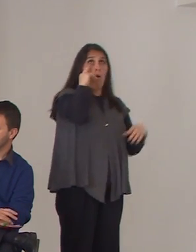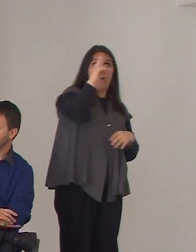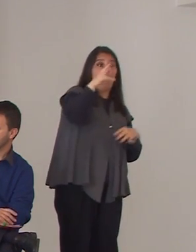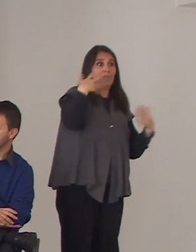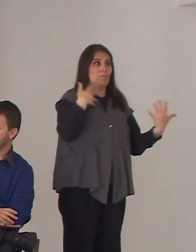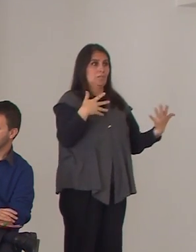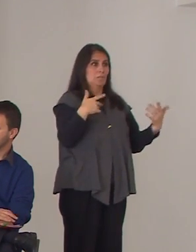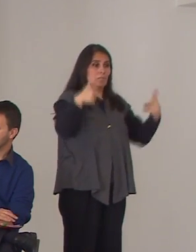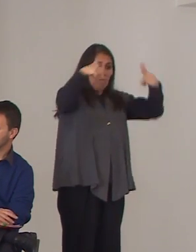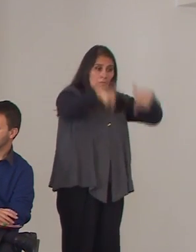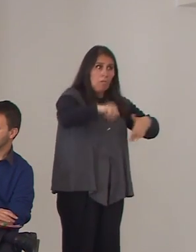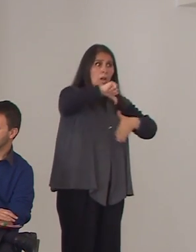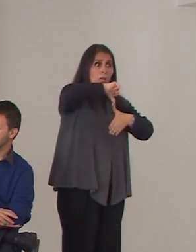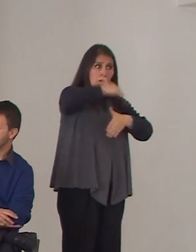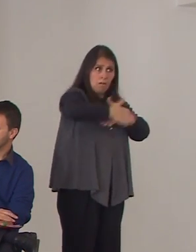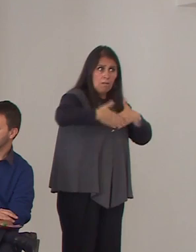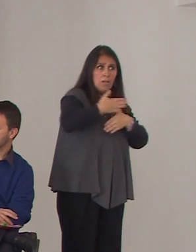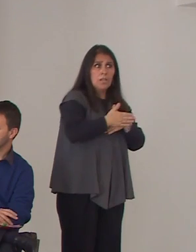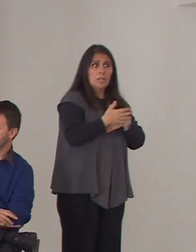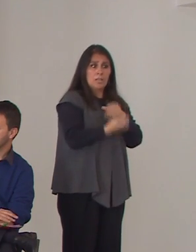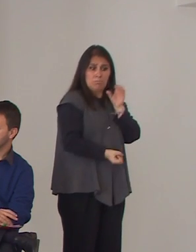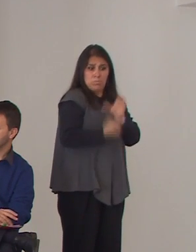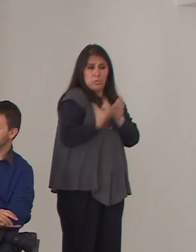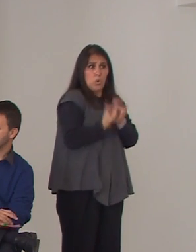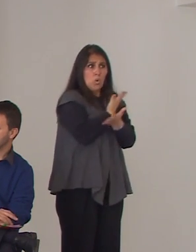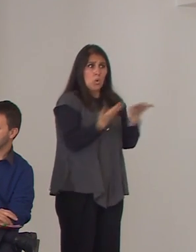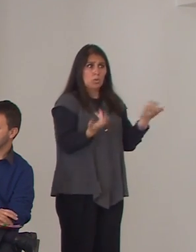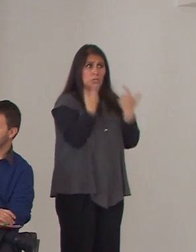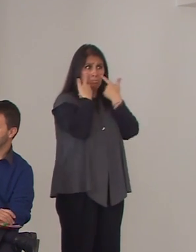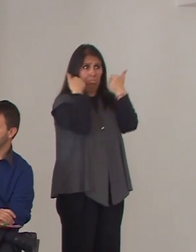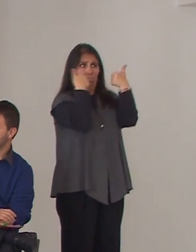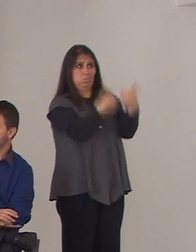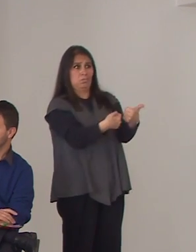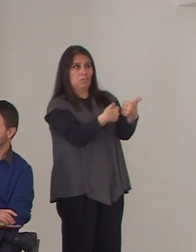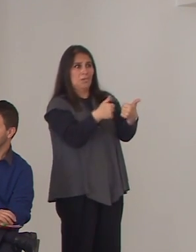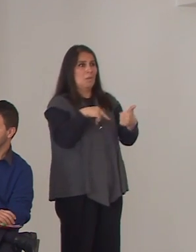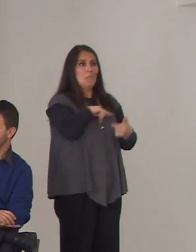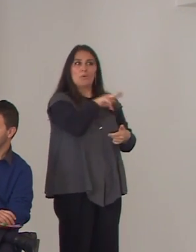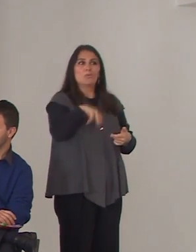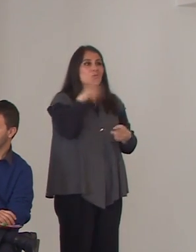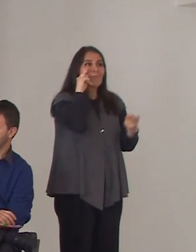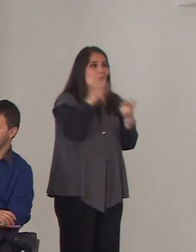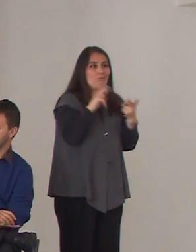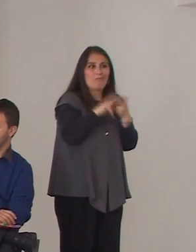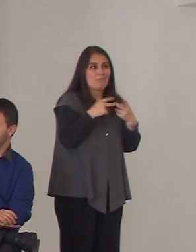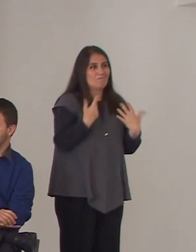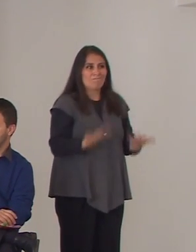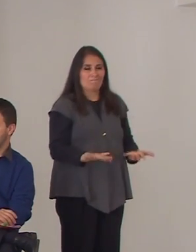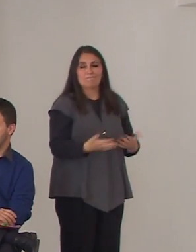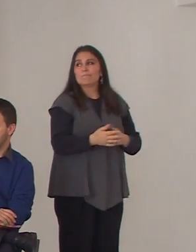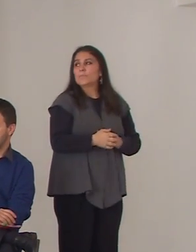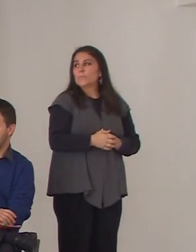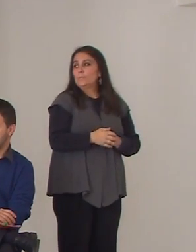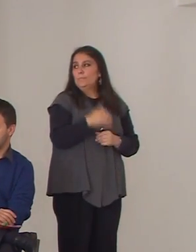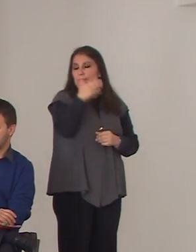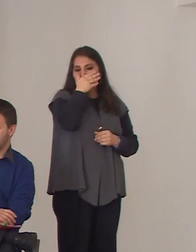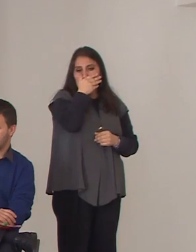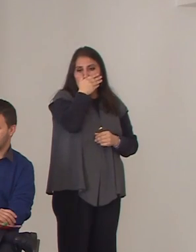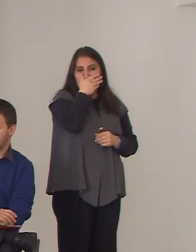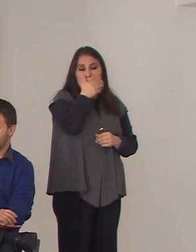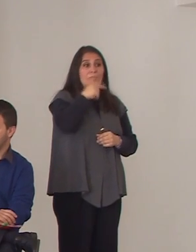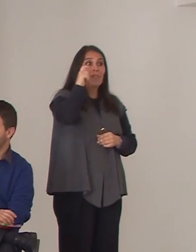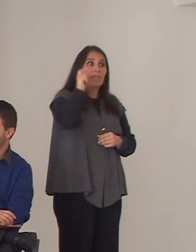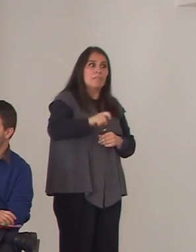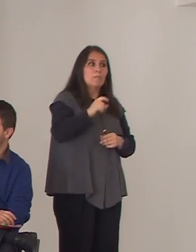América se están produciendo, se han hecho cosas maravillosas que todavía no hemos tenido acceso, ¿sí? Y de pues, tener ese espíritu